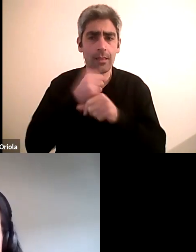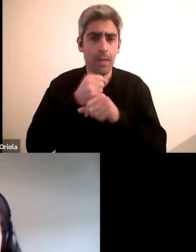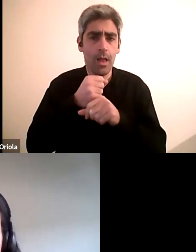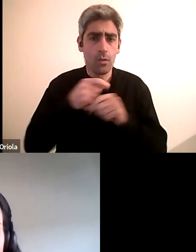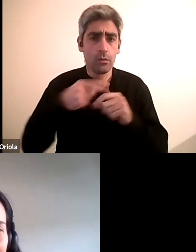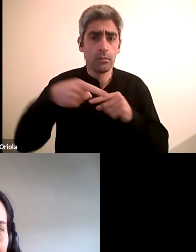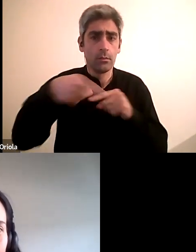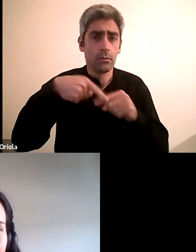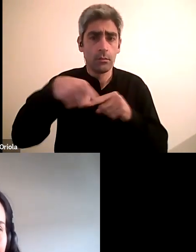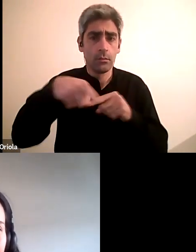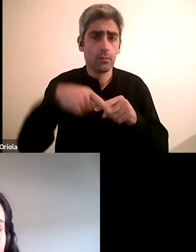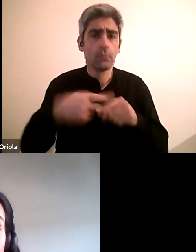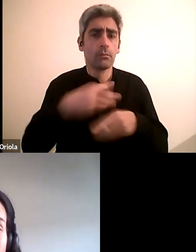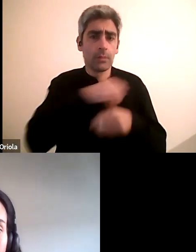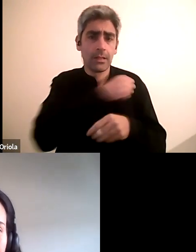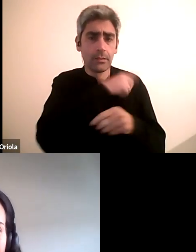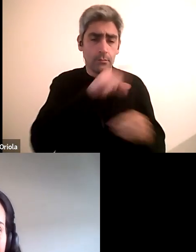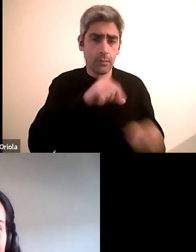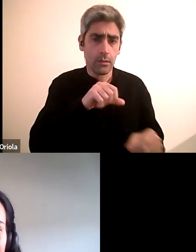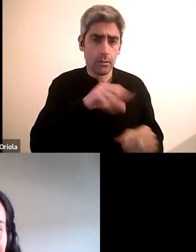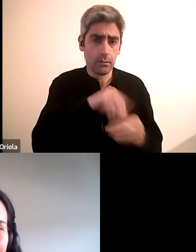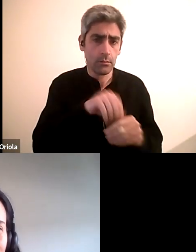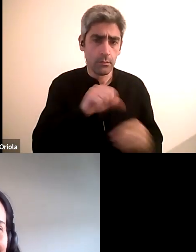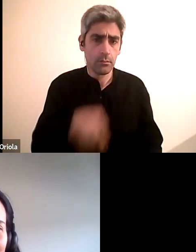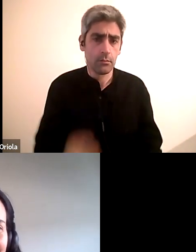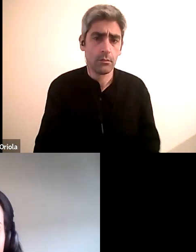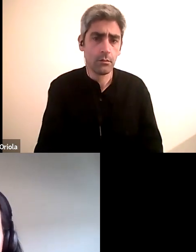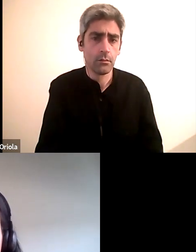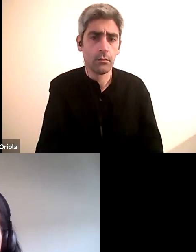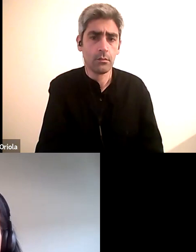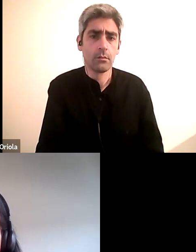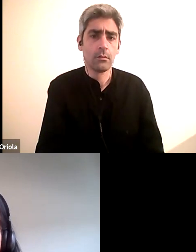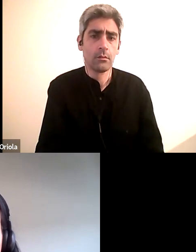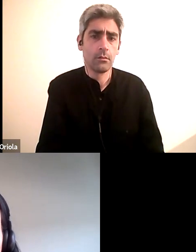trabalho-casa? E no próprio local de trabalho. Pronto, ela coloca aqui estas